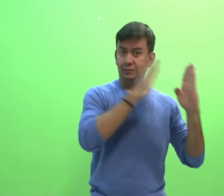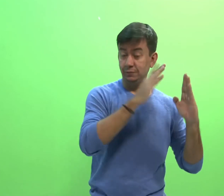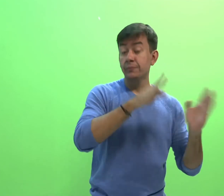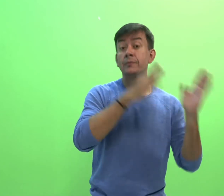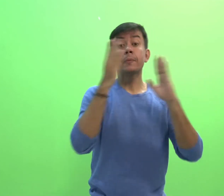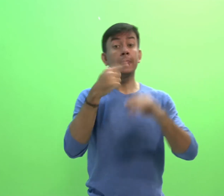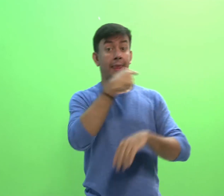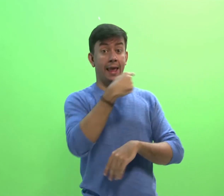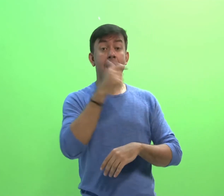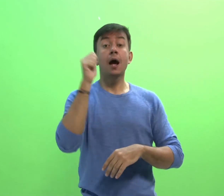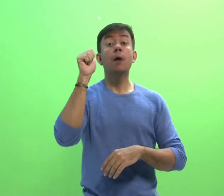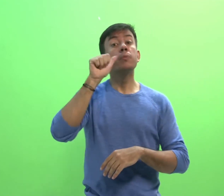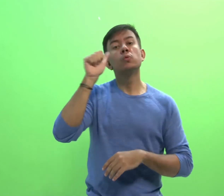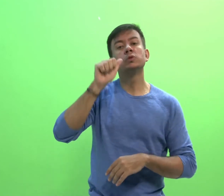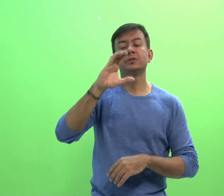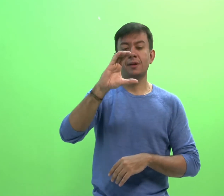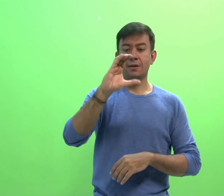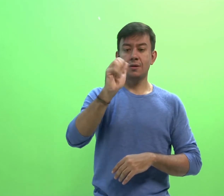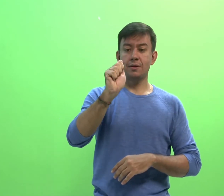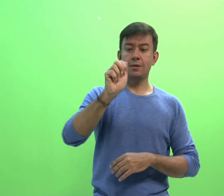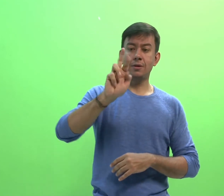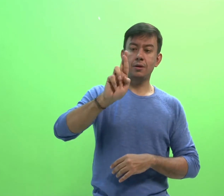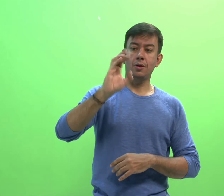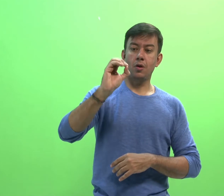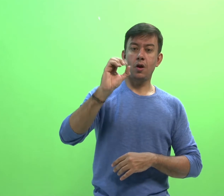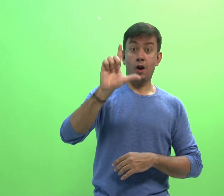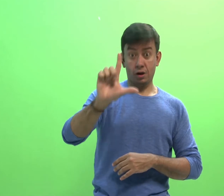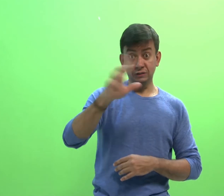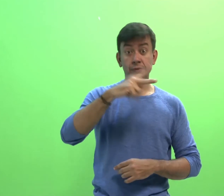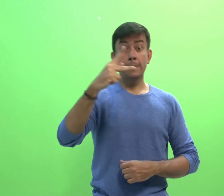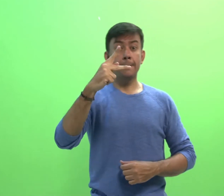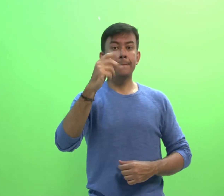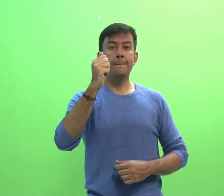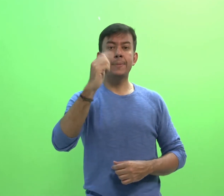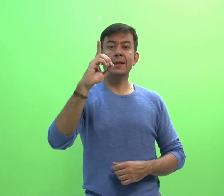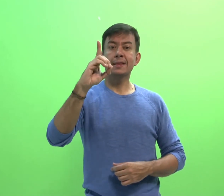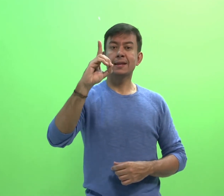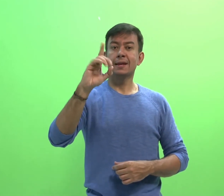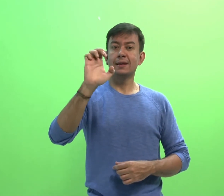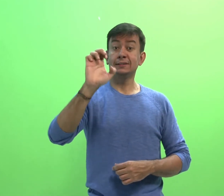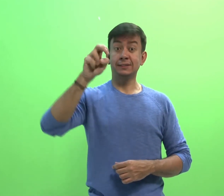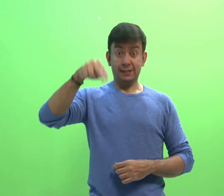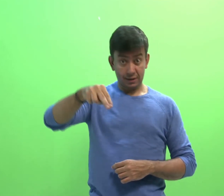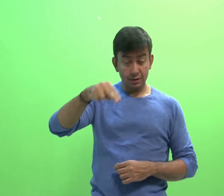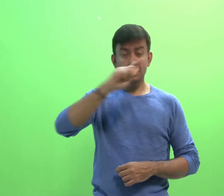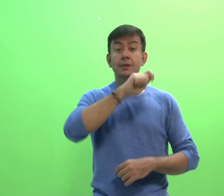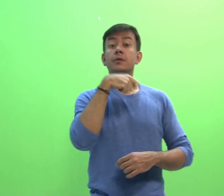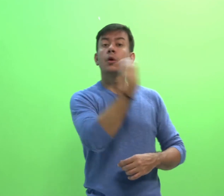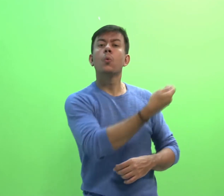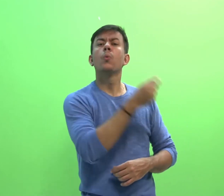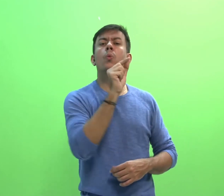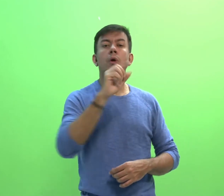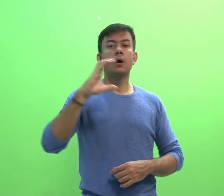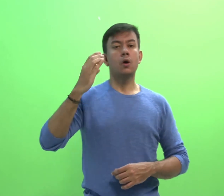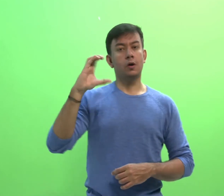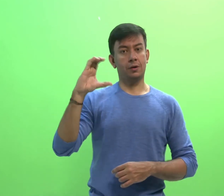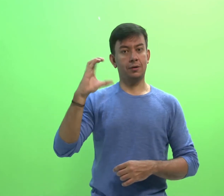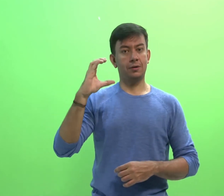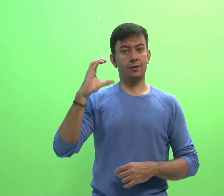Este é o sinal dele. A mulher, Carol Paden, o sinal de Carol Paden é este. A